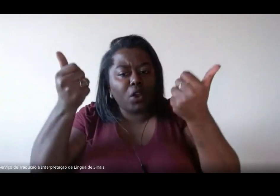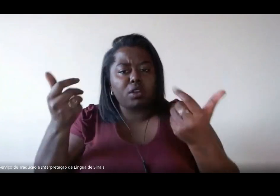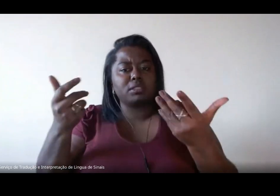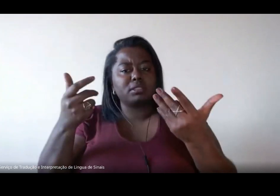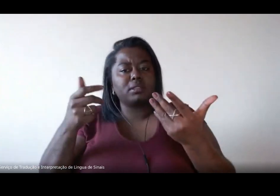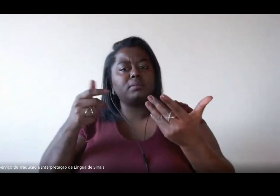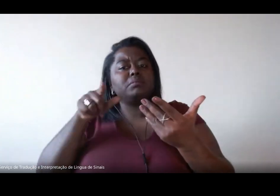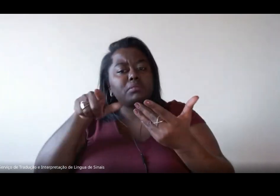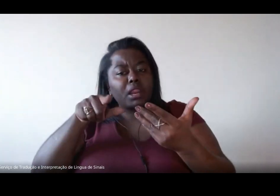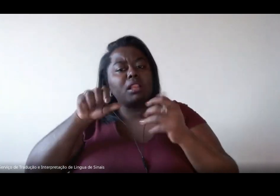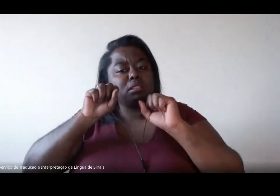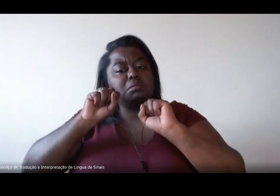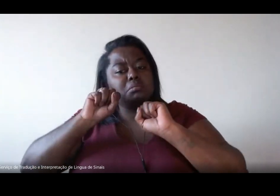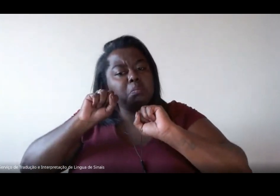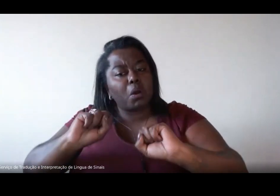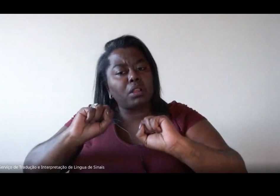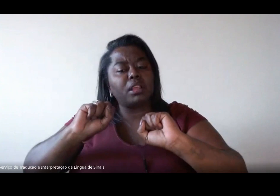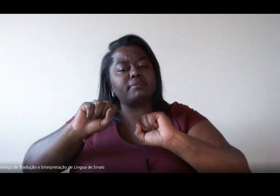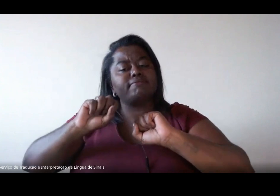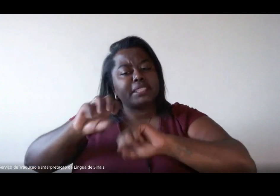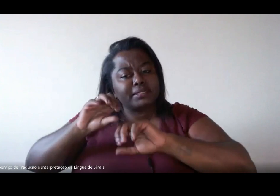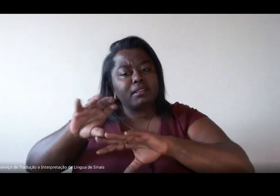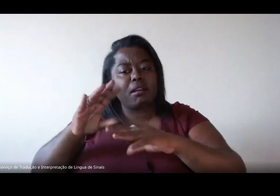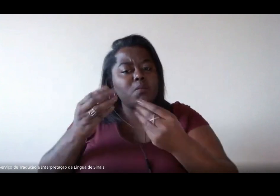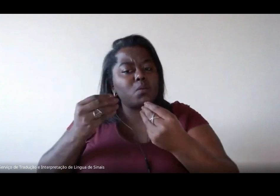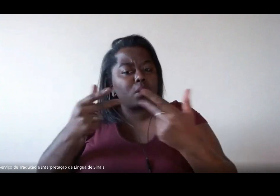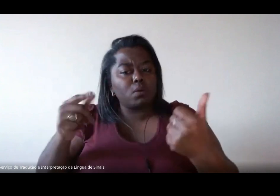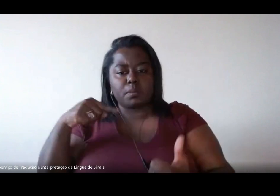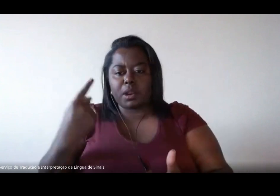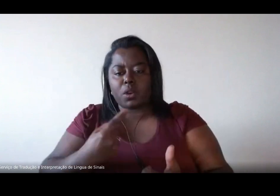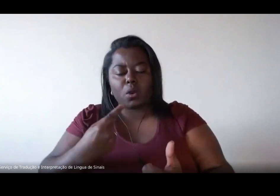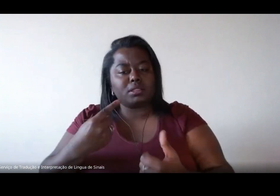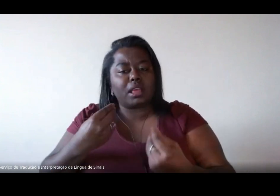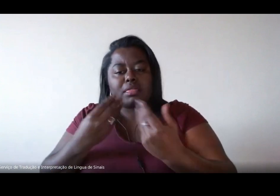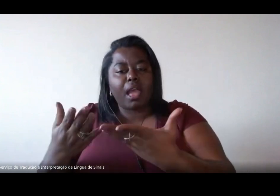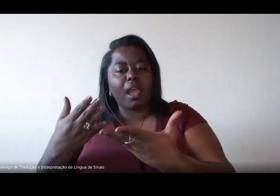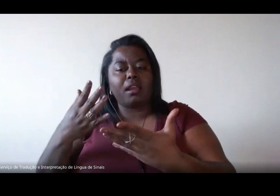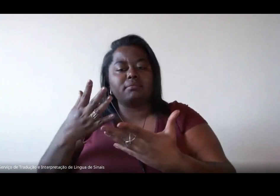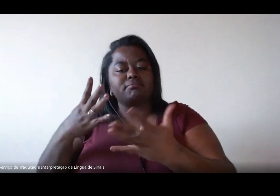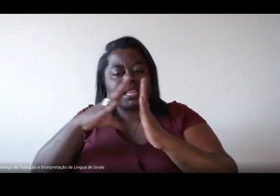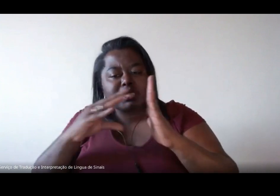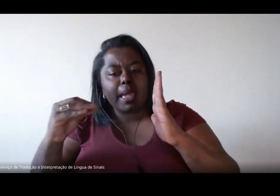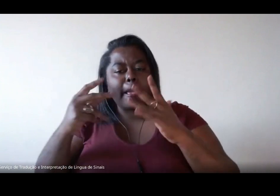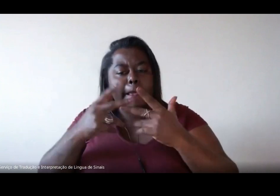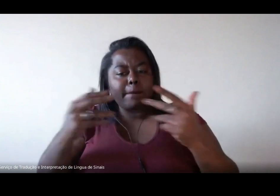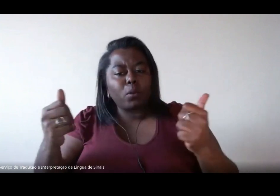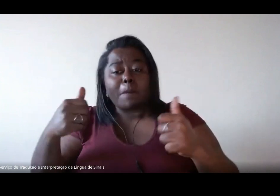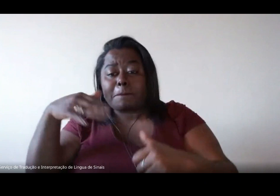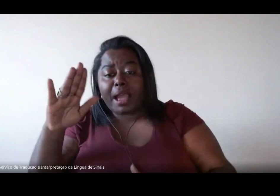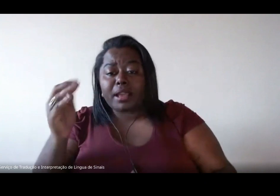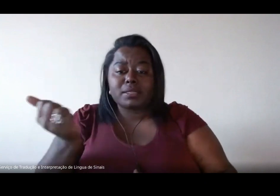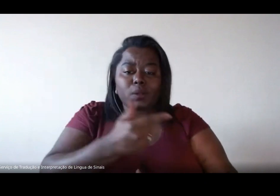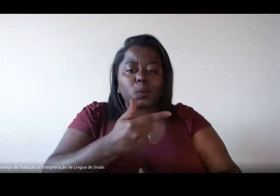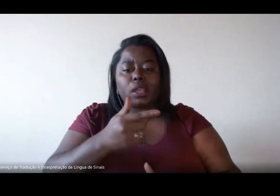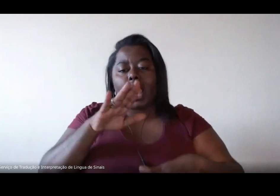dão mais exemplo, dão mais força e resistência para a gente do que as autobiografias tão bem